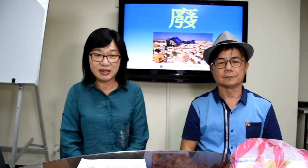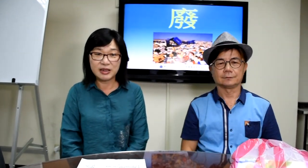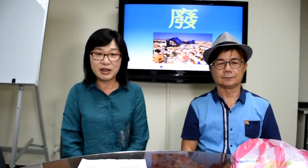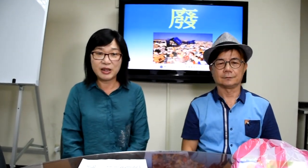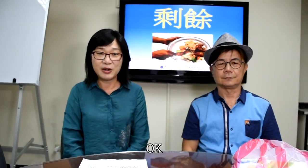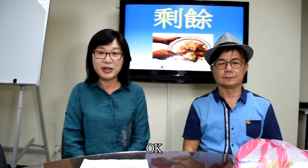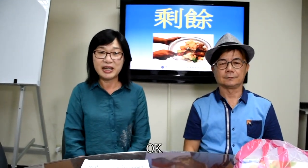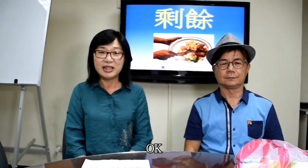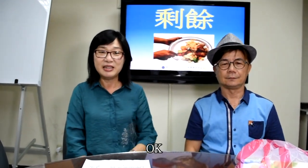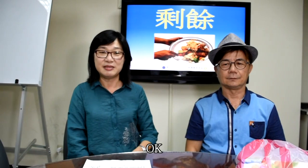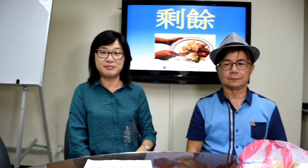OK，